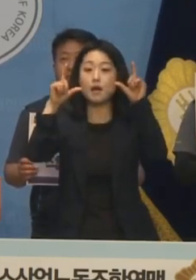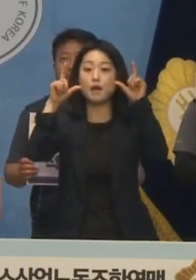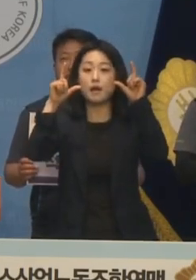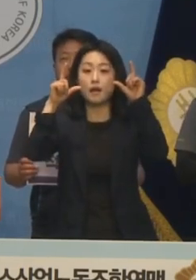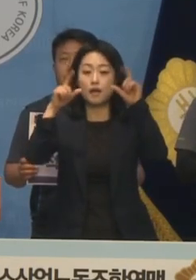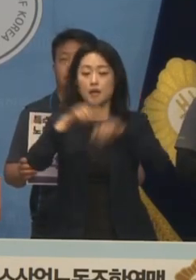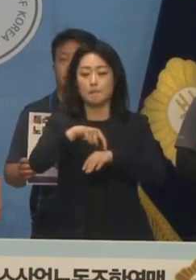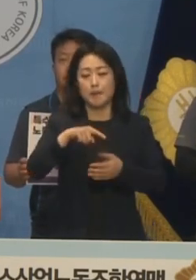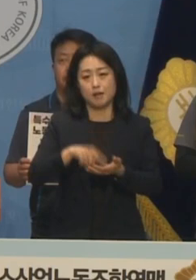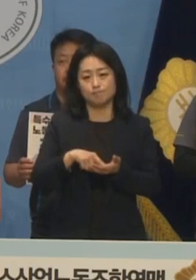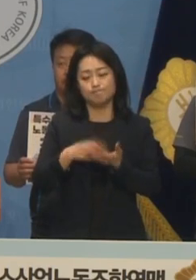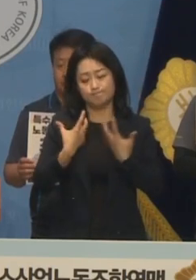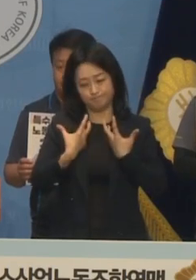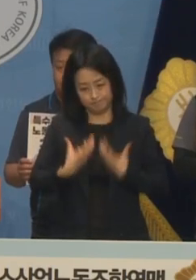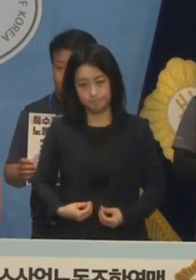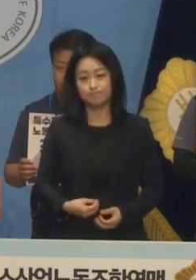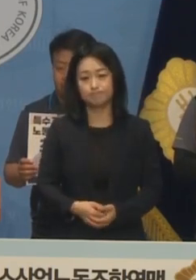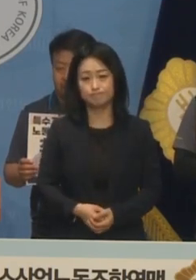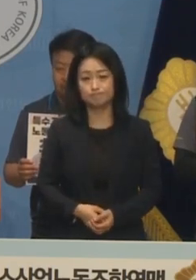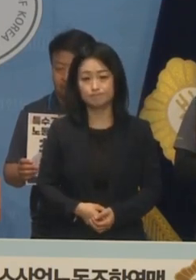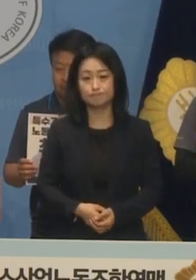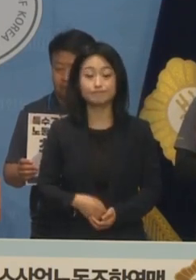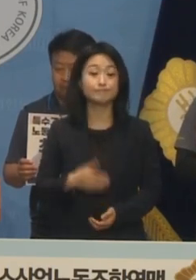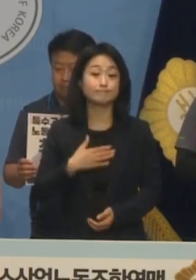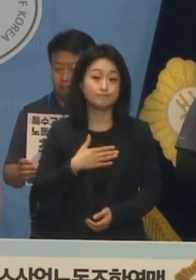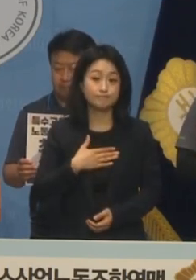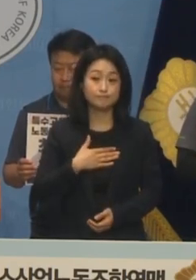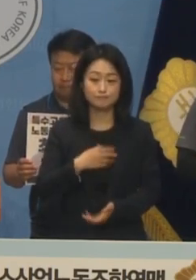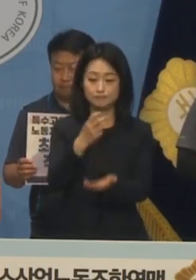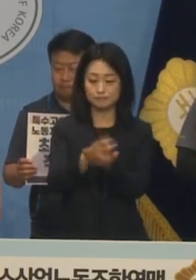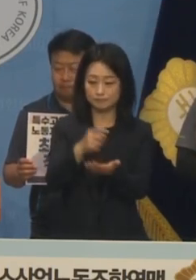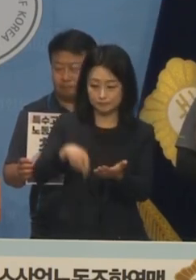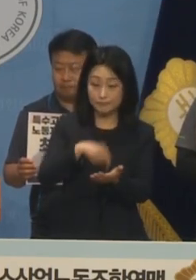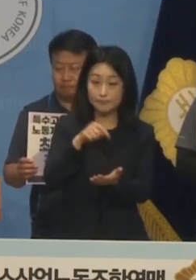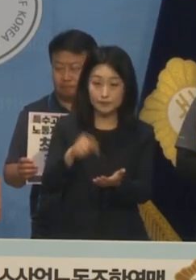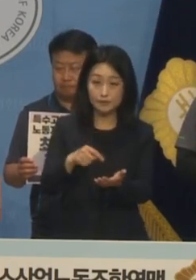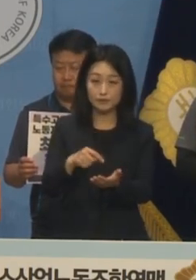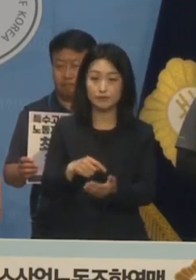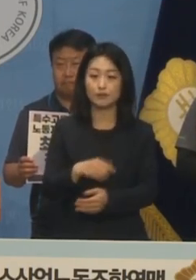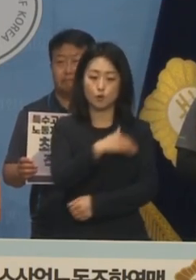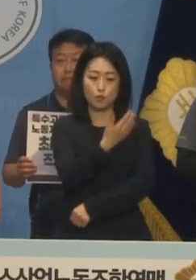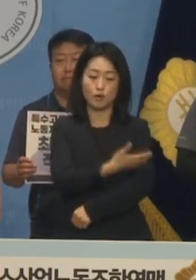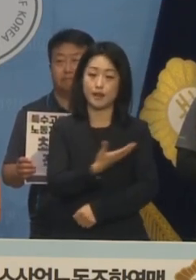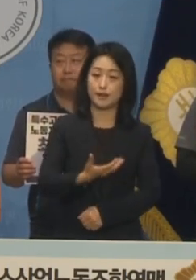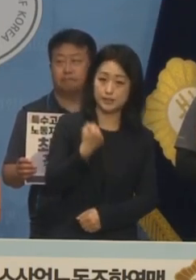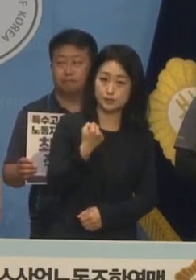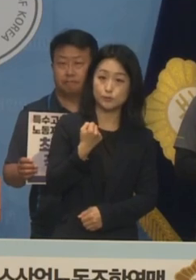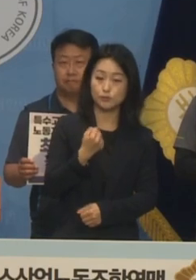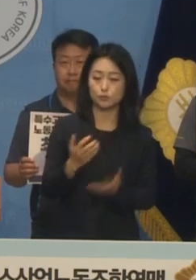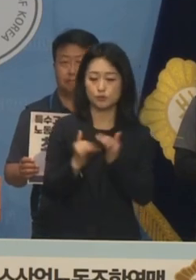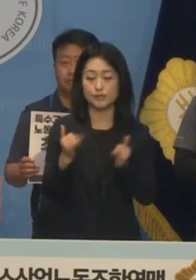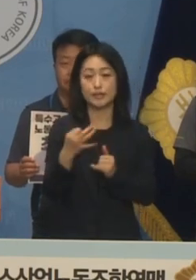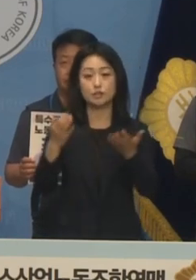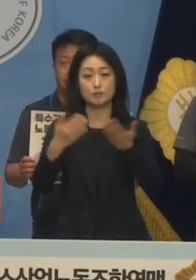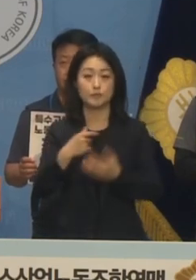등을 요구해서 좀 더 일하기 좋은 재능 교육을 만들고 싶지만 회사는 이런저런 핑계로 교섭을 7개월째 미루고